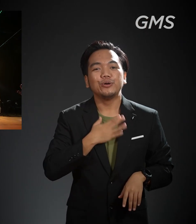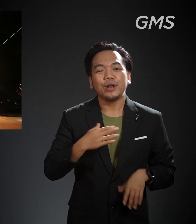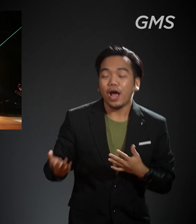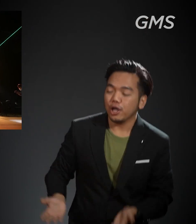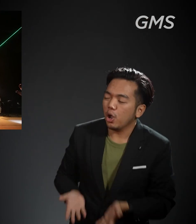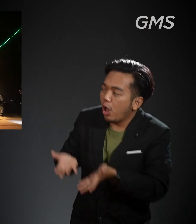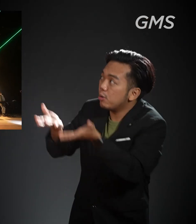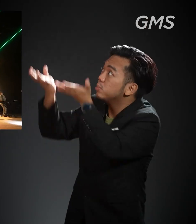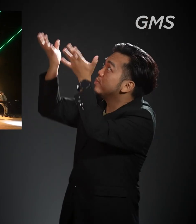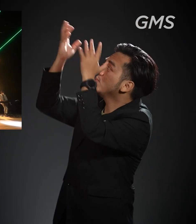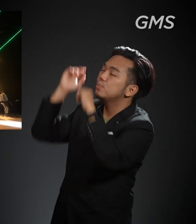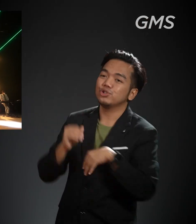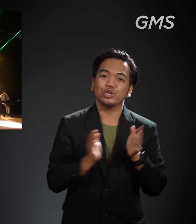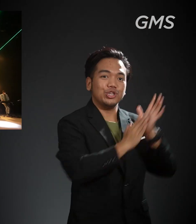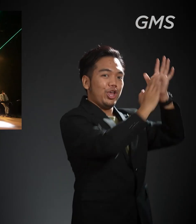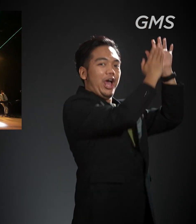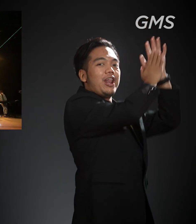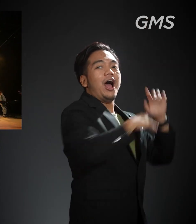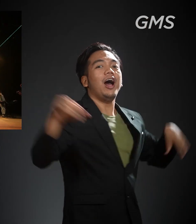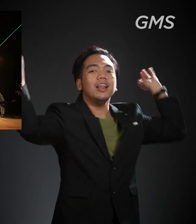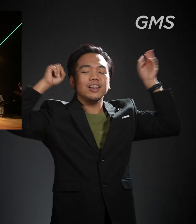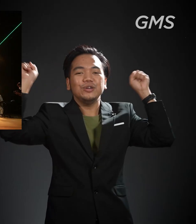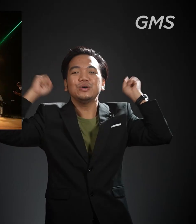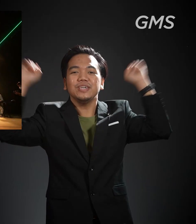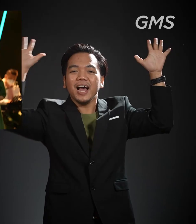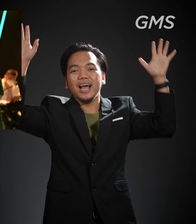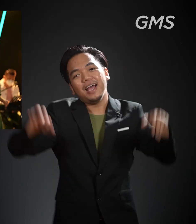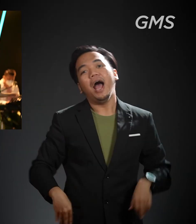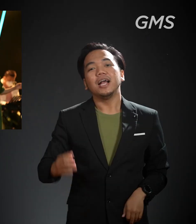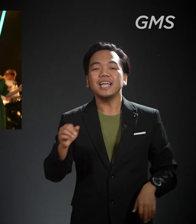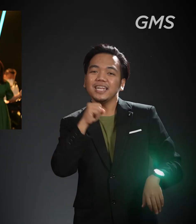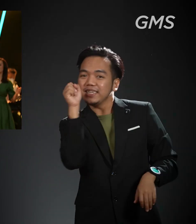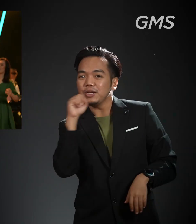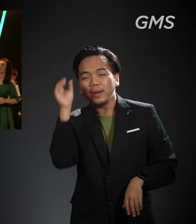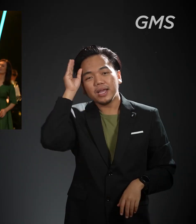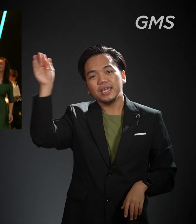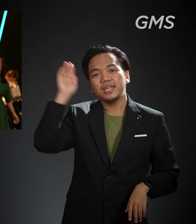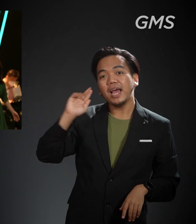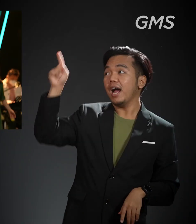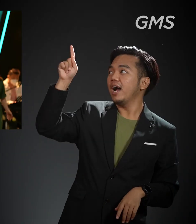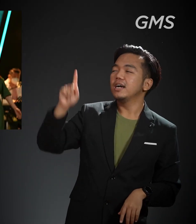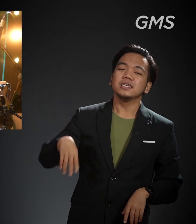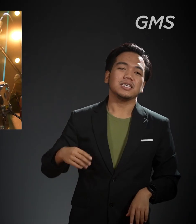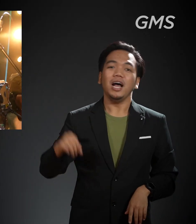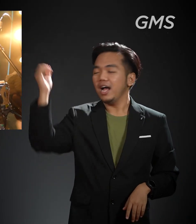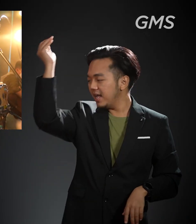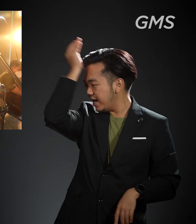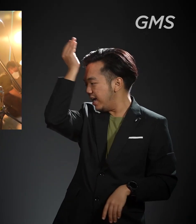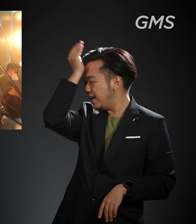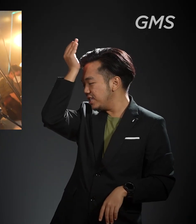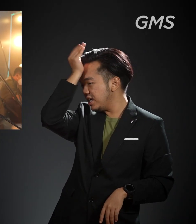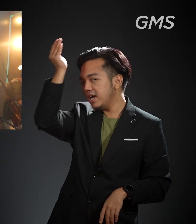Ku naikkan pujian, haleluya, nyanyi bagi Dia